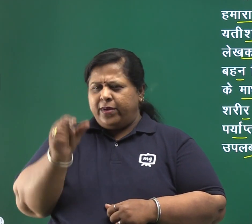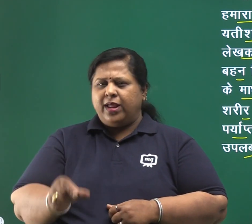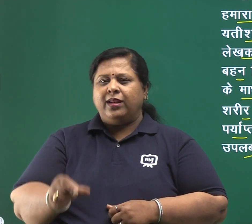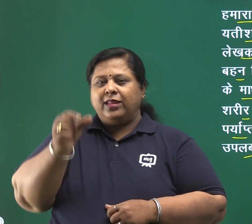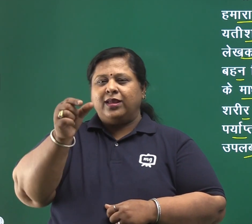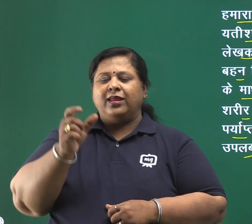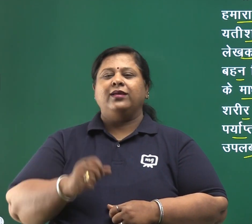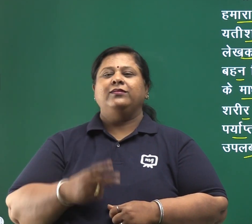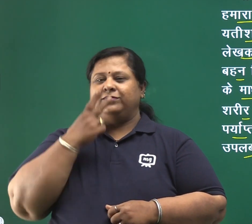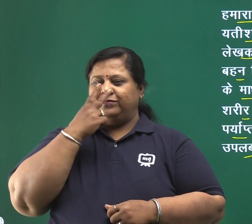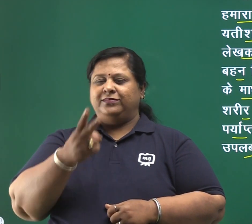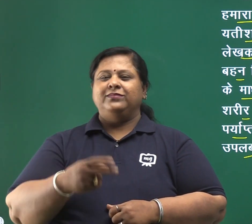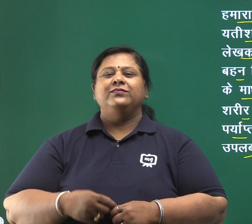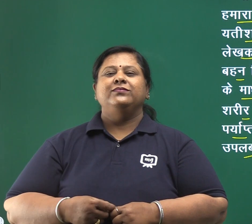हैं।